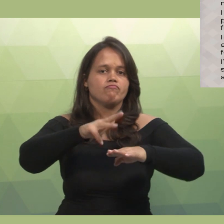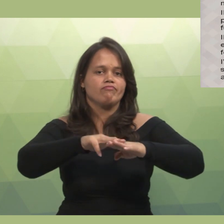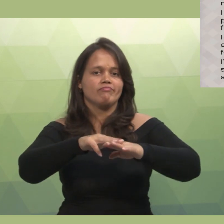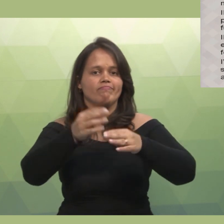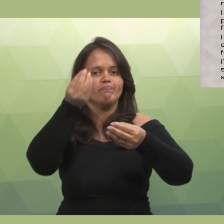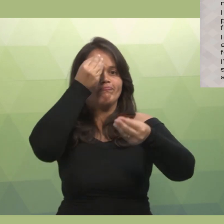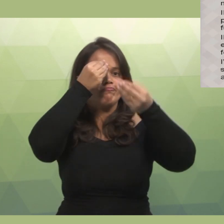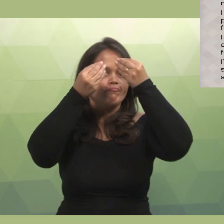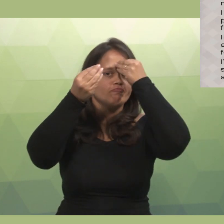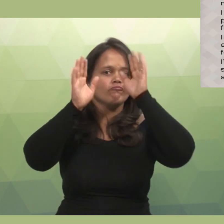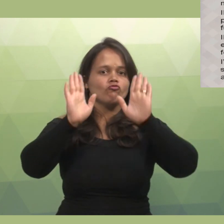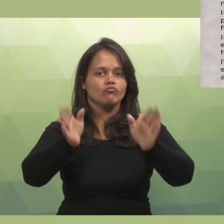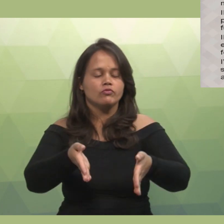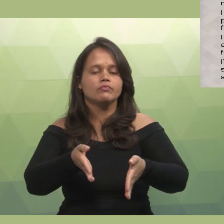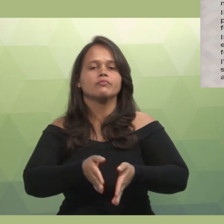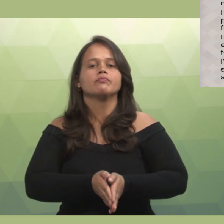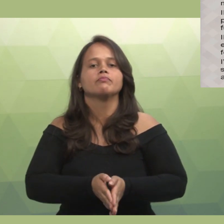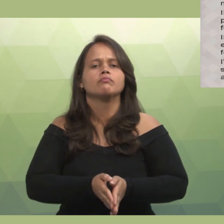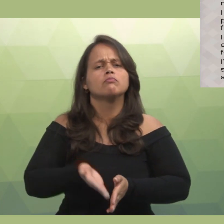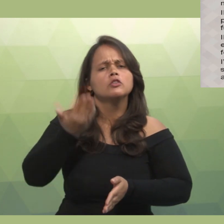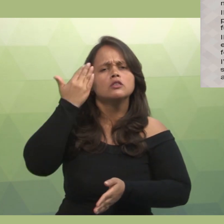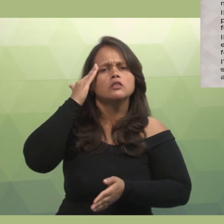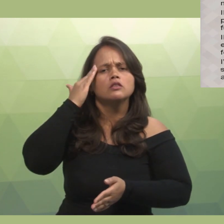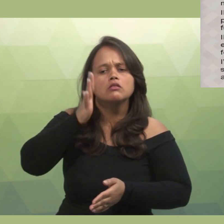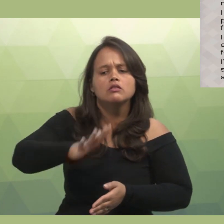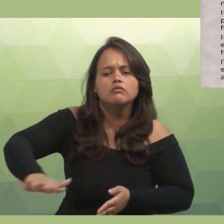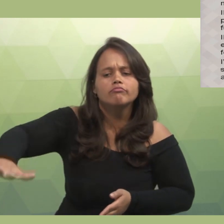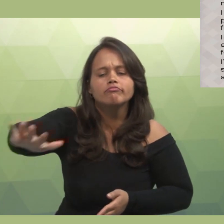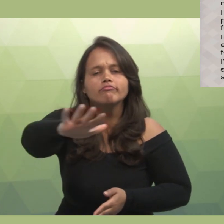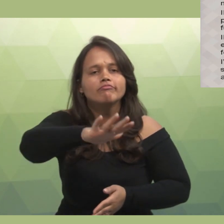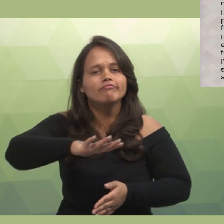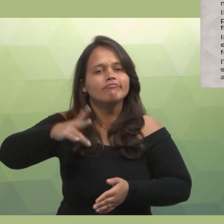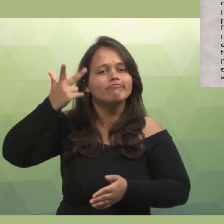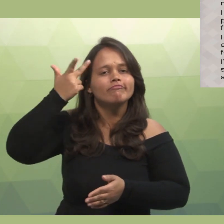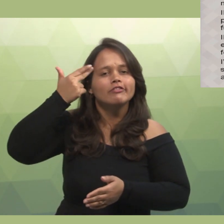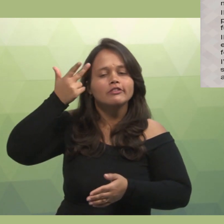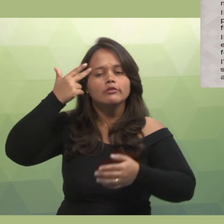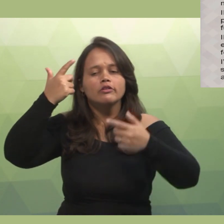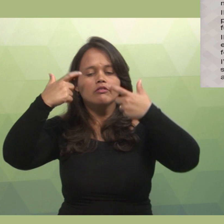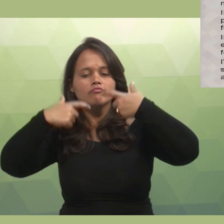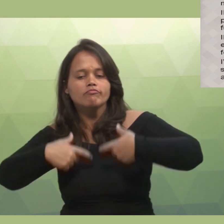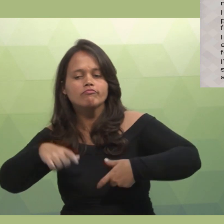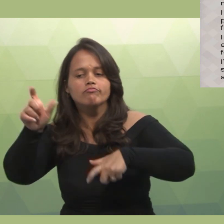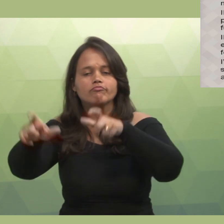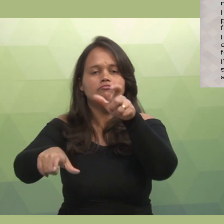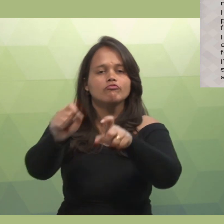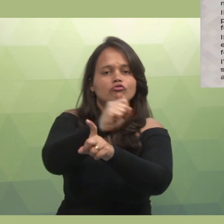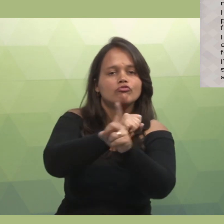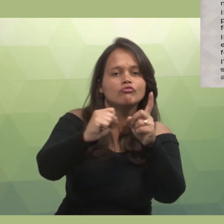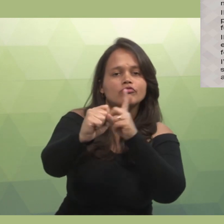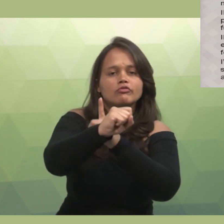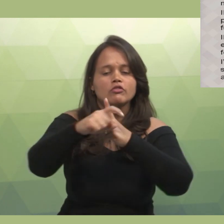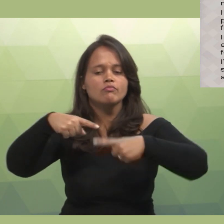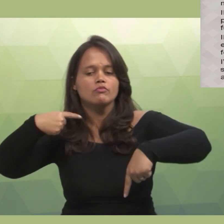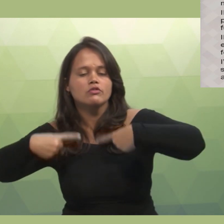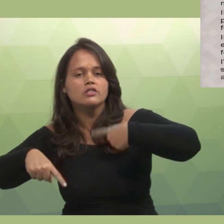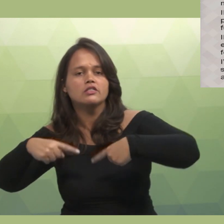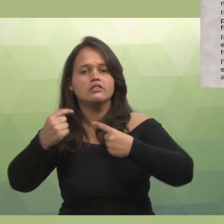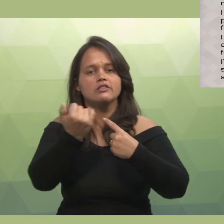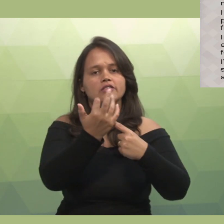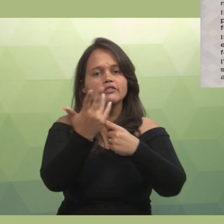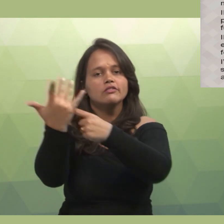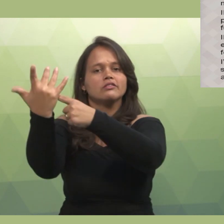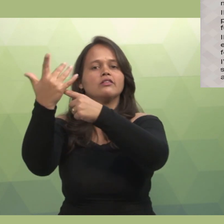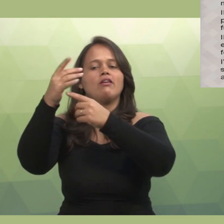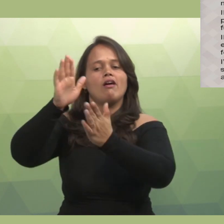da escrita e do cálculo, a compreensão do ambiente natural e social, do sistema